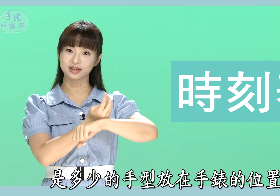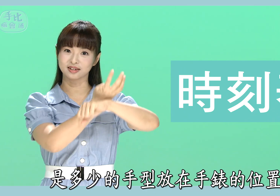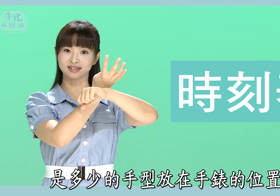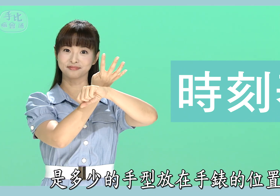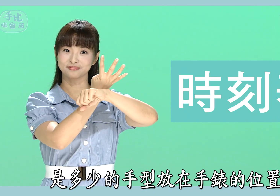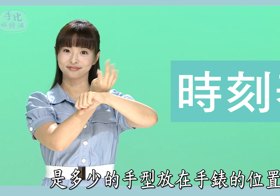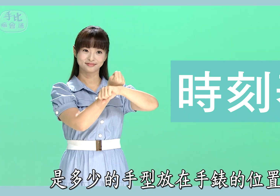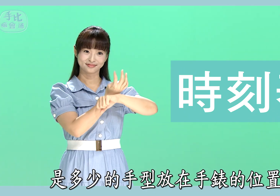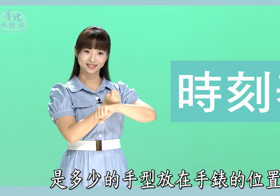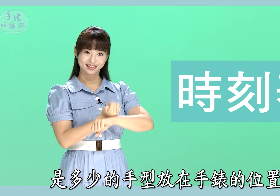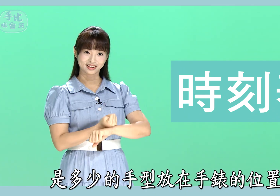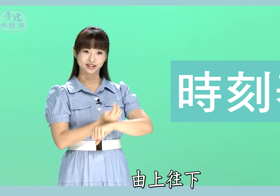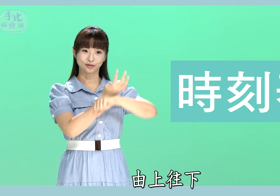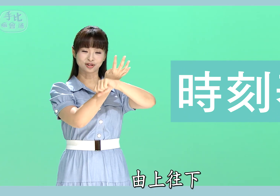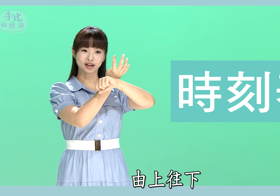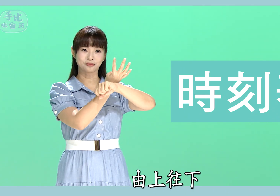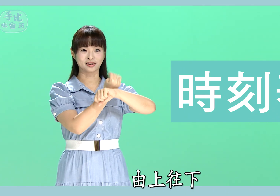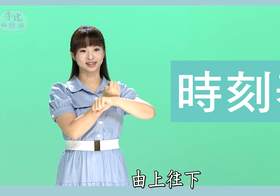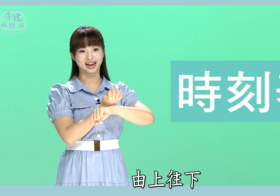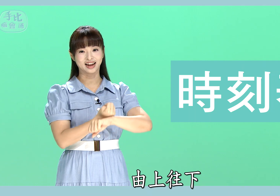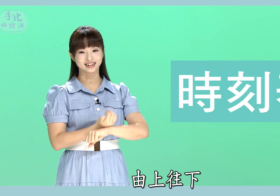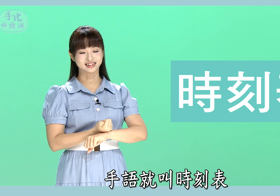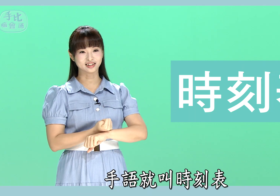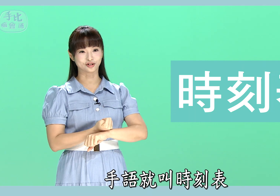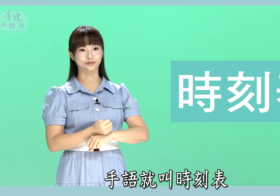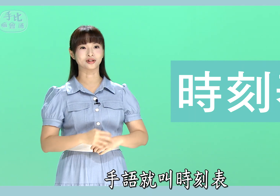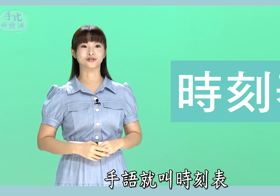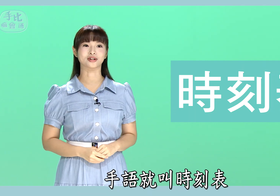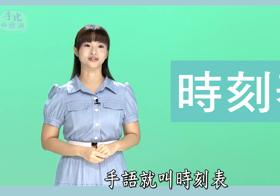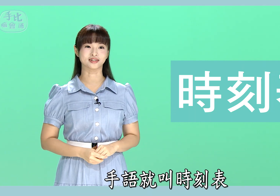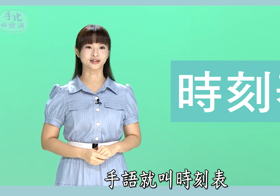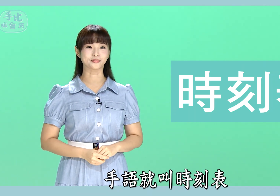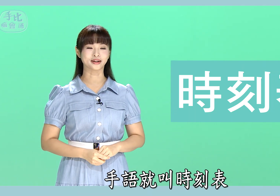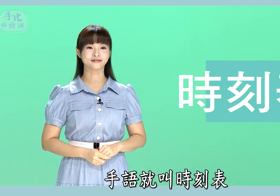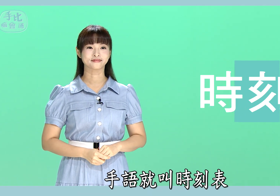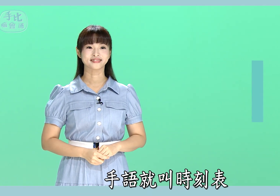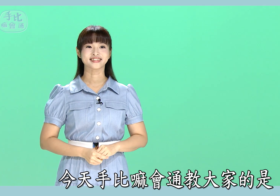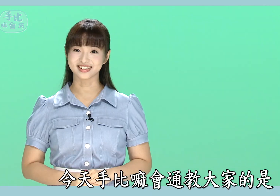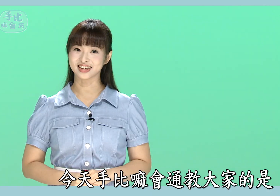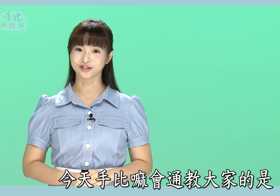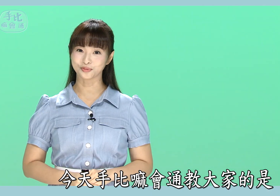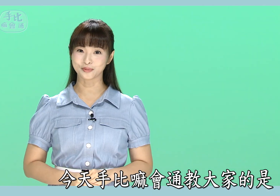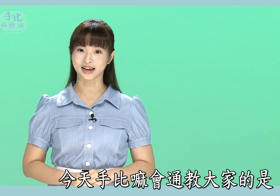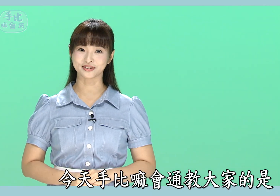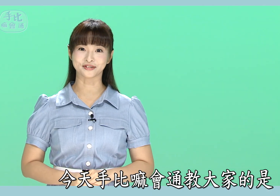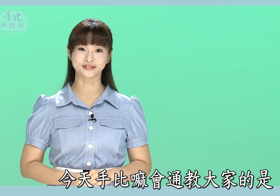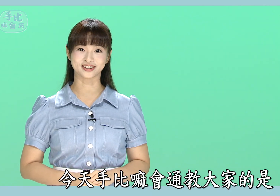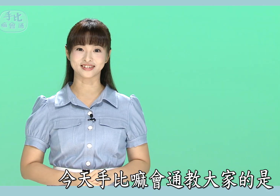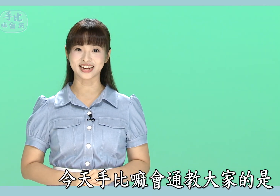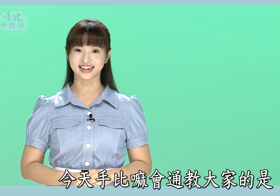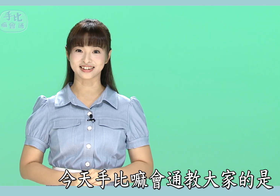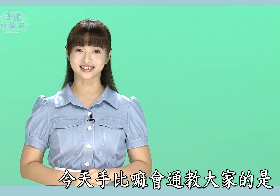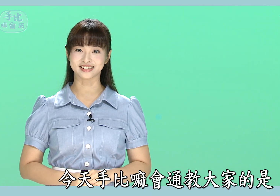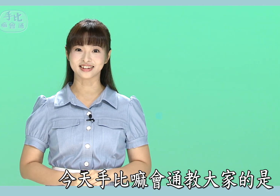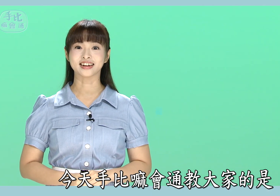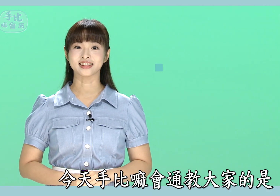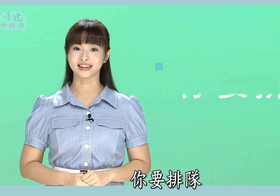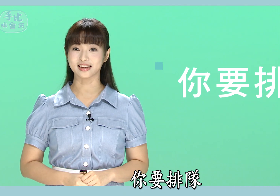置，由上往下，这个手语呢就叫时刻表。今天丘比马来通教大家的是你要